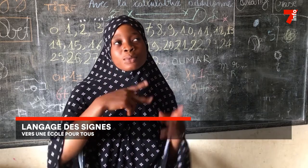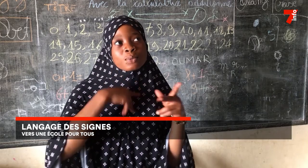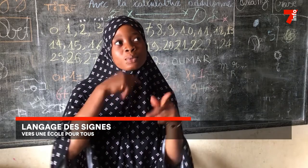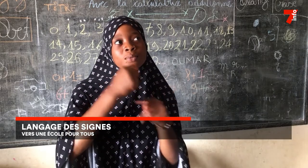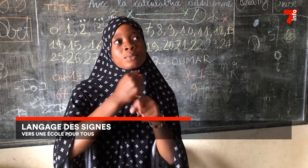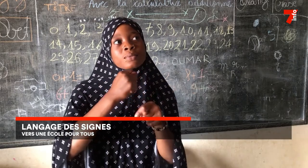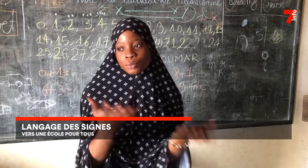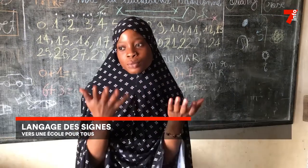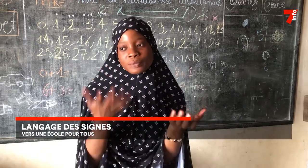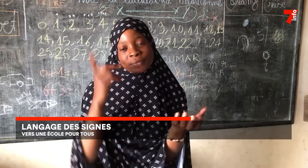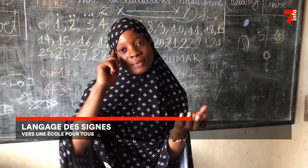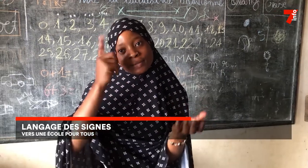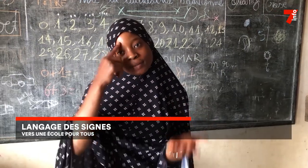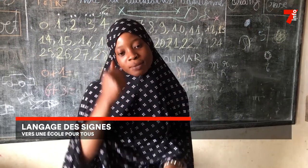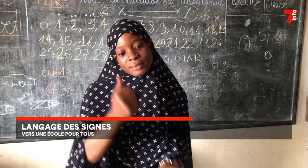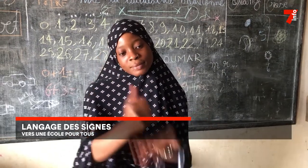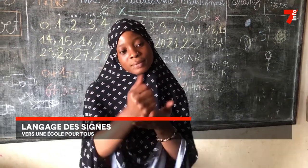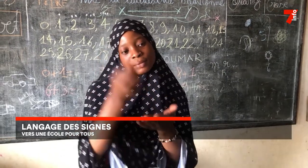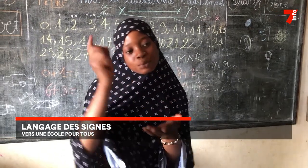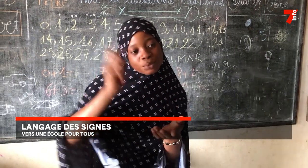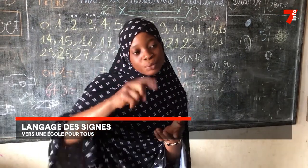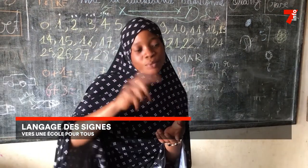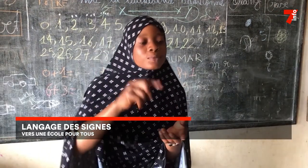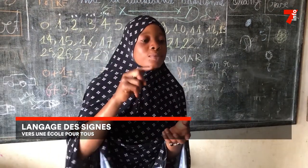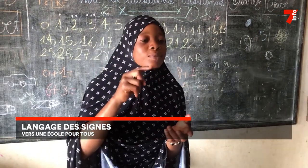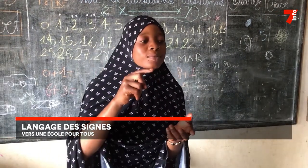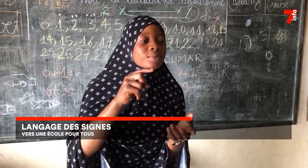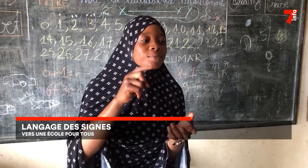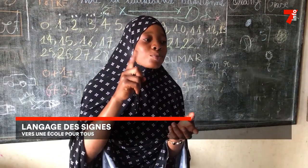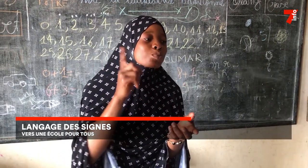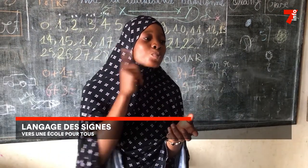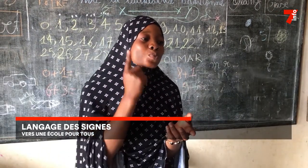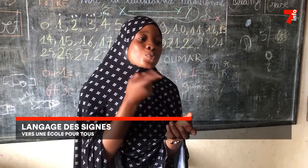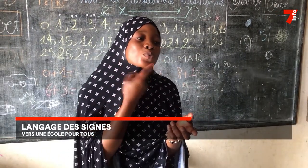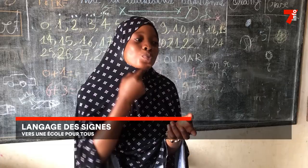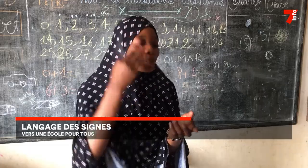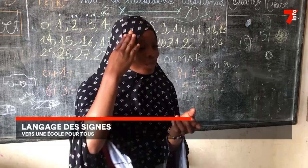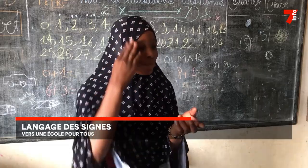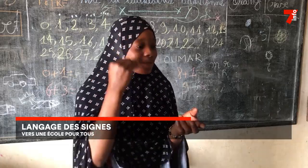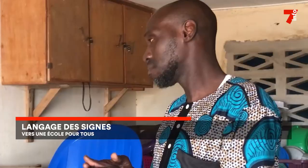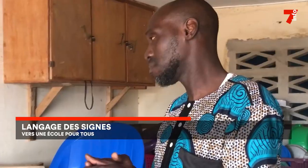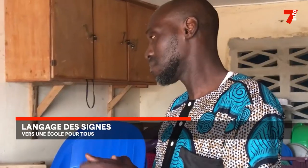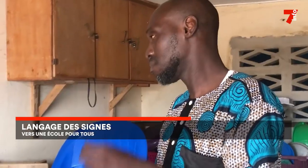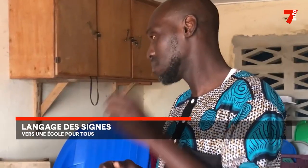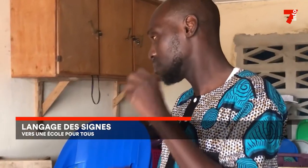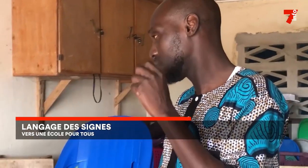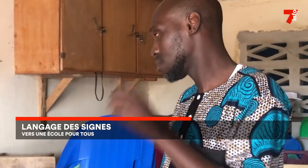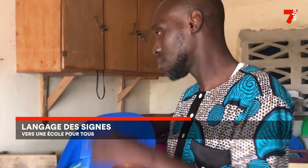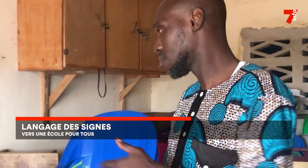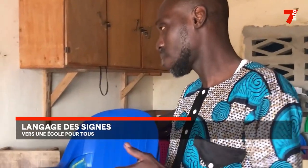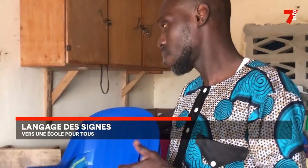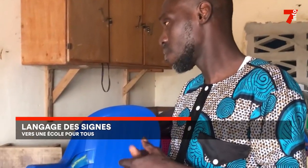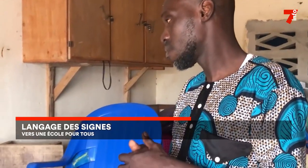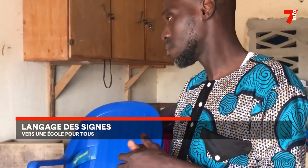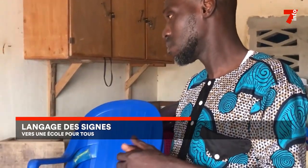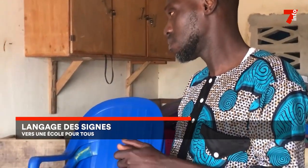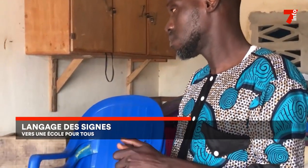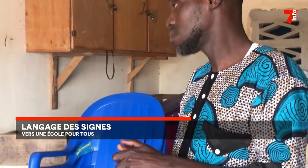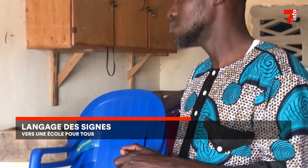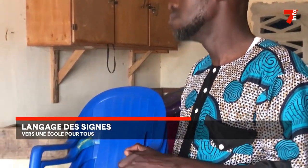E-B-O-U. Djenebou Siloué, jeune femme de 20 ans et malentendante. Malgré ce handicap, c'est avec un certain enthousiasme qu'elle décrit son